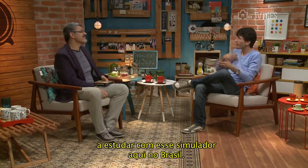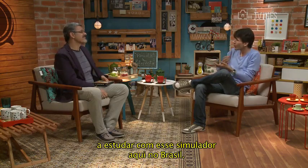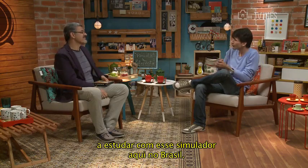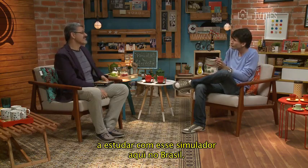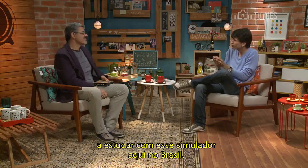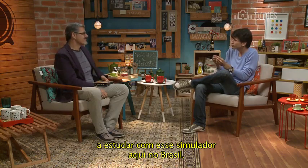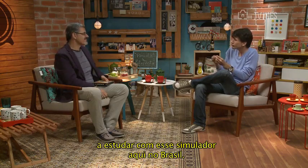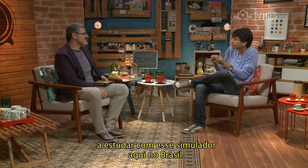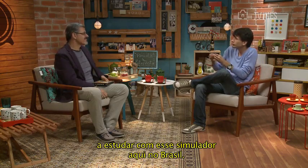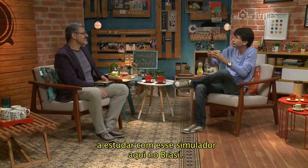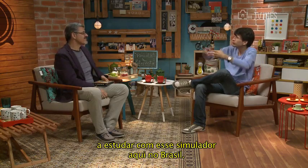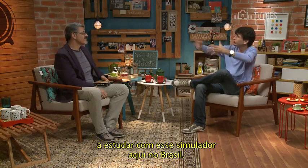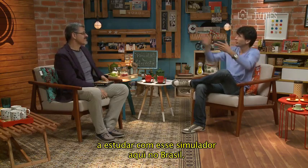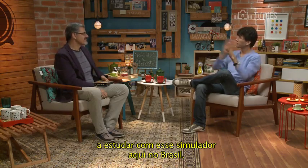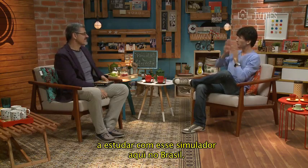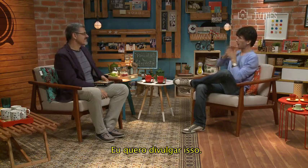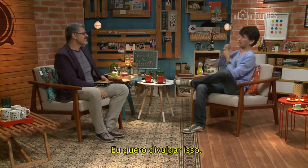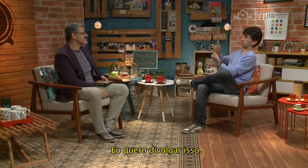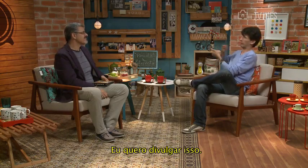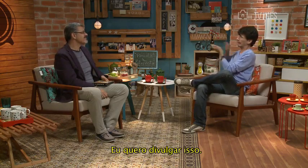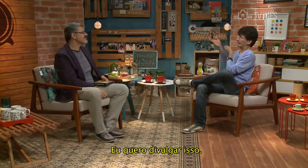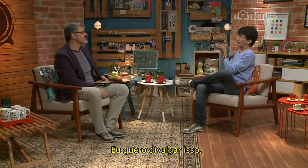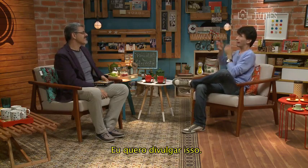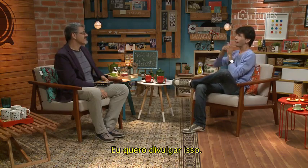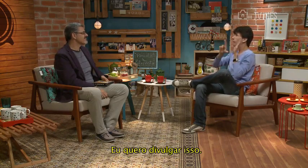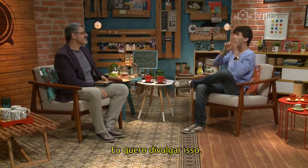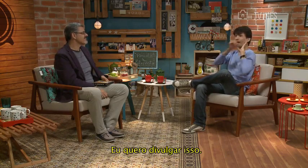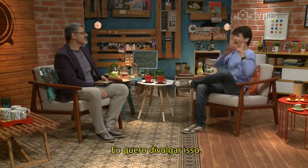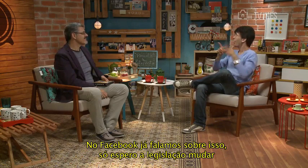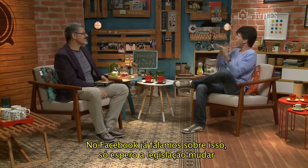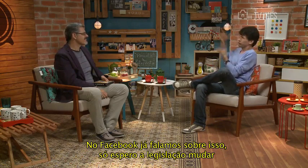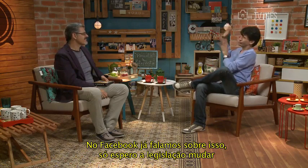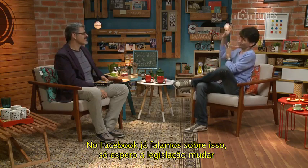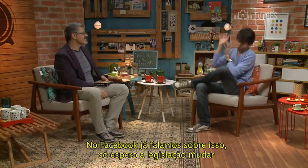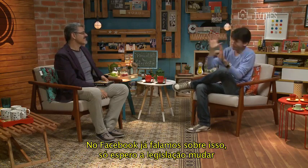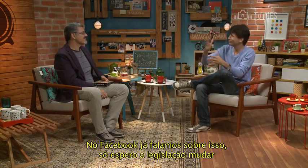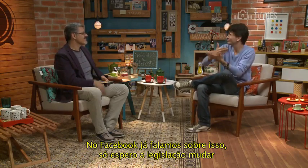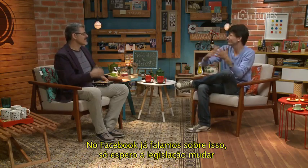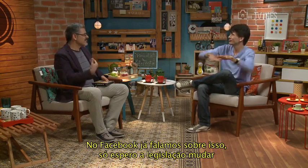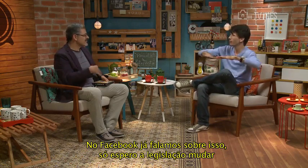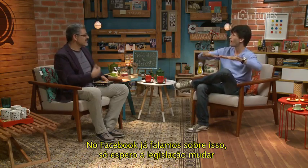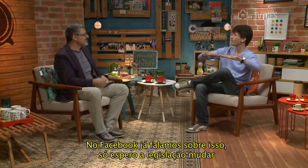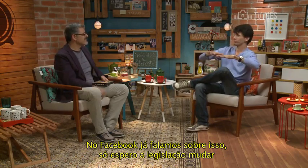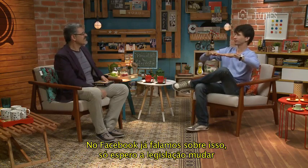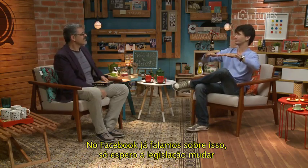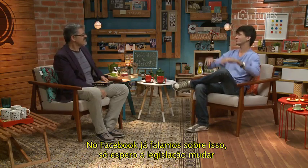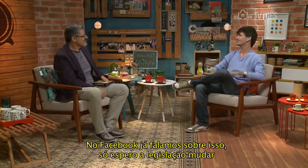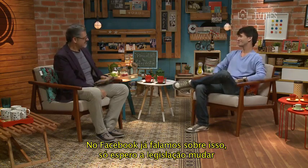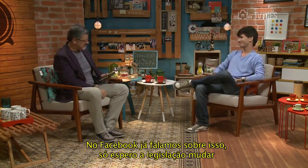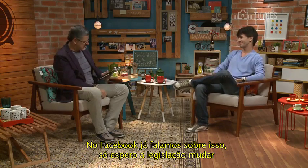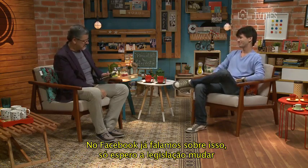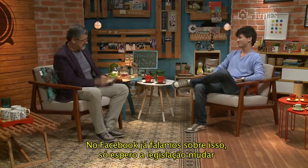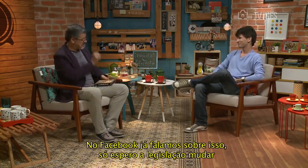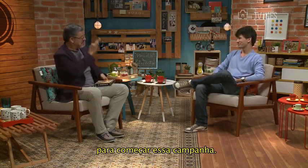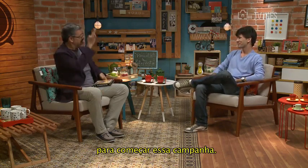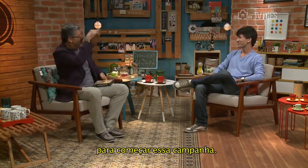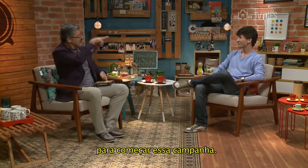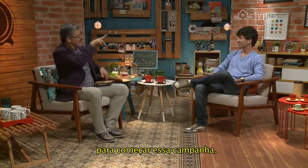aqui no Brasil eu quero divulgar isso no Facebook já falamos sobre isso só espero a legislação mudar para